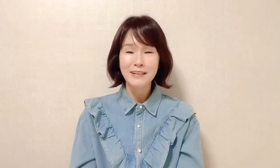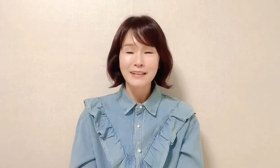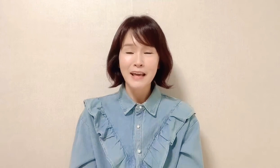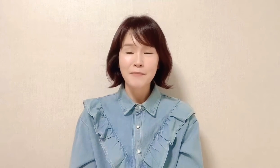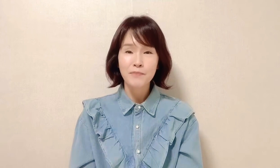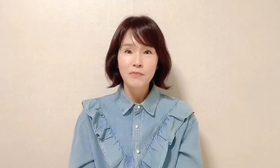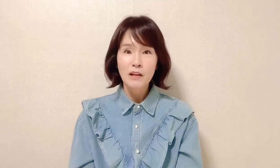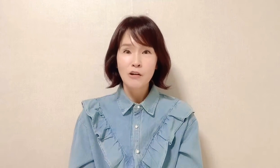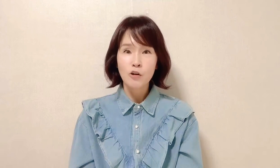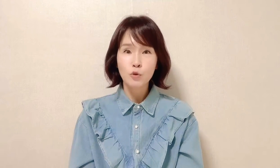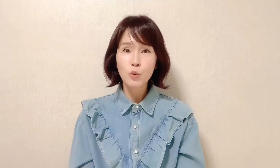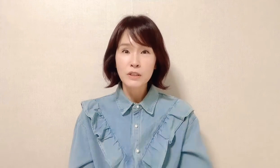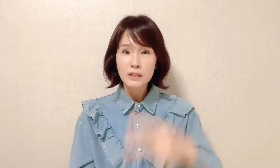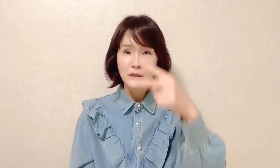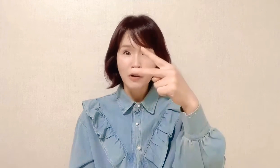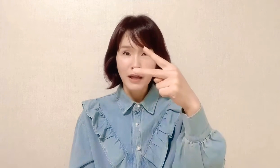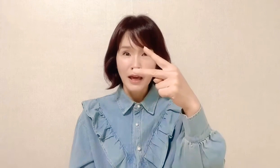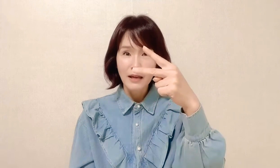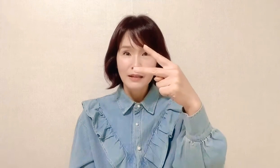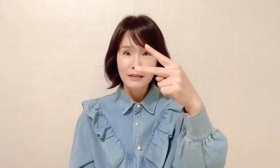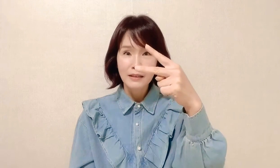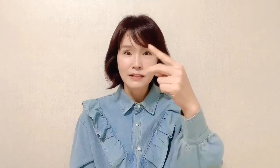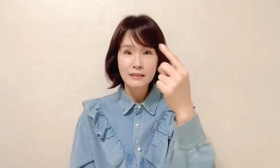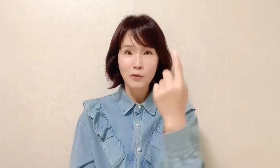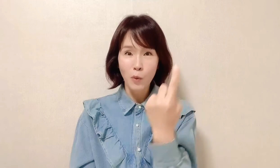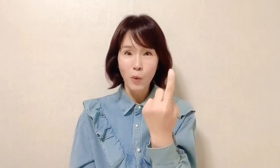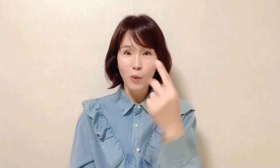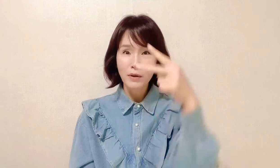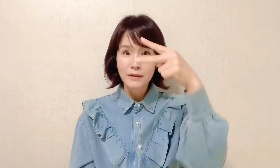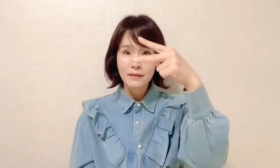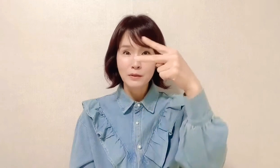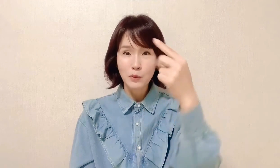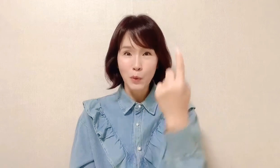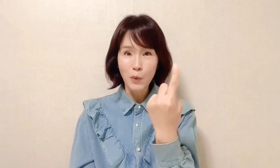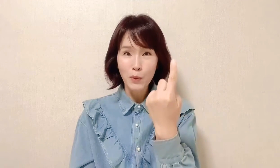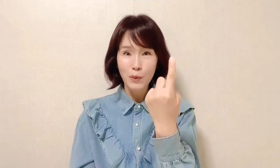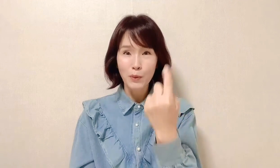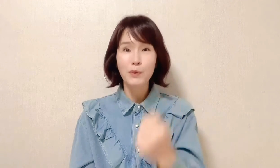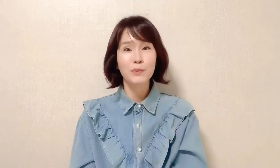네, 도는 이렇게 디귿 오, 도.